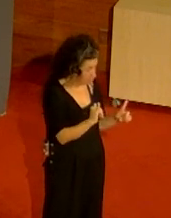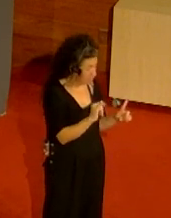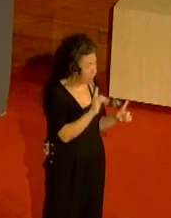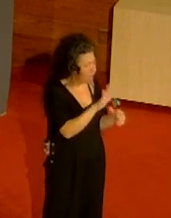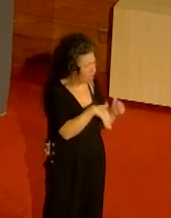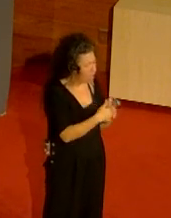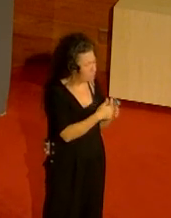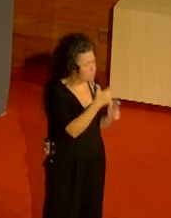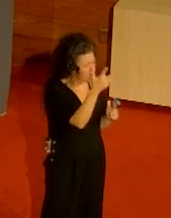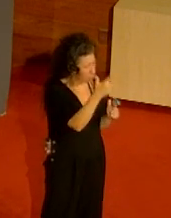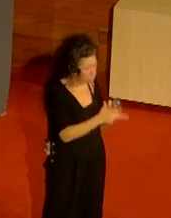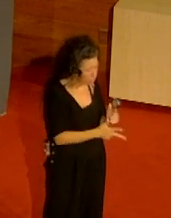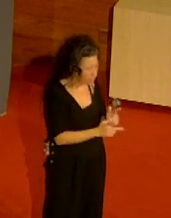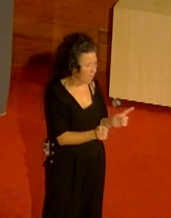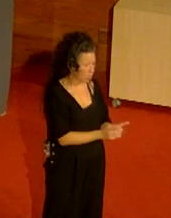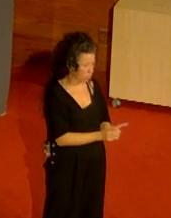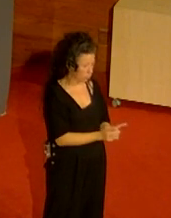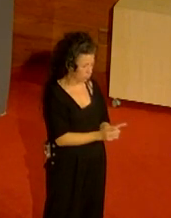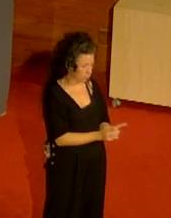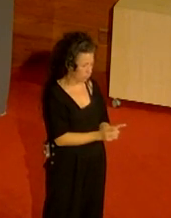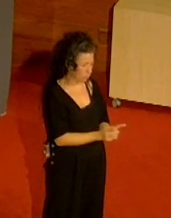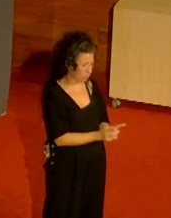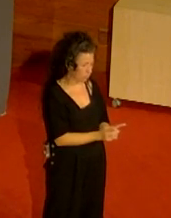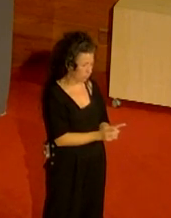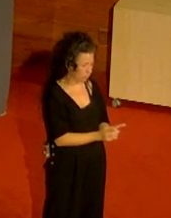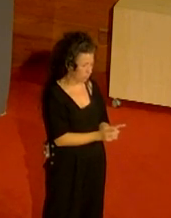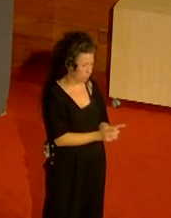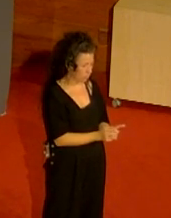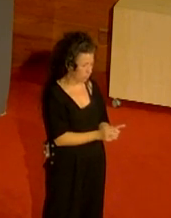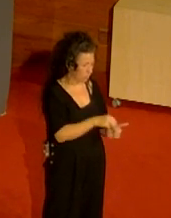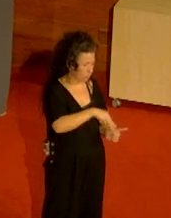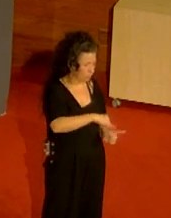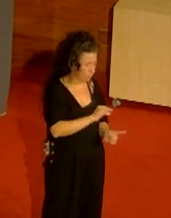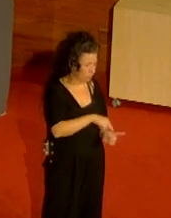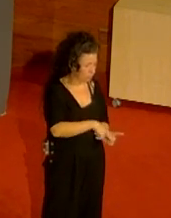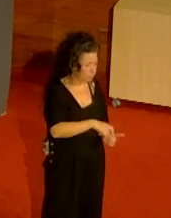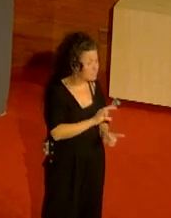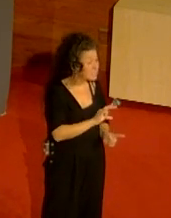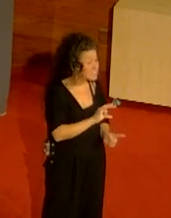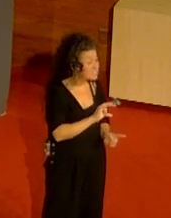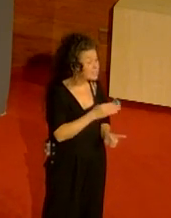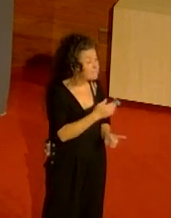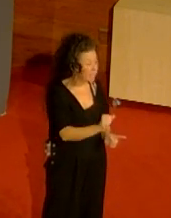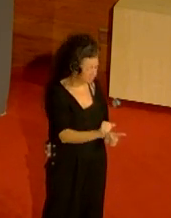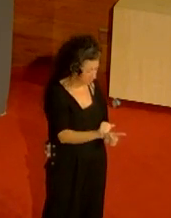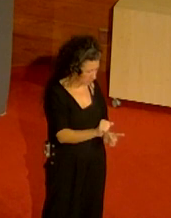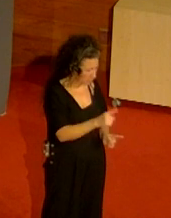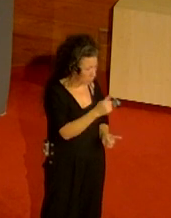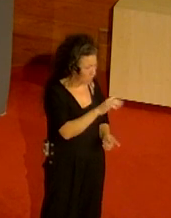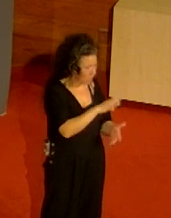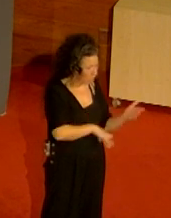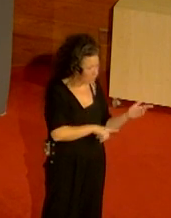documental, un corto documental, que se titulaba Misba, con la protagonista se llama Misba, que fue una catalana que conocimos